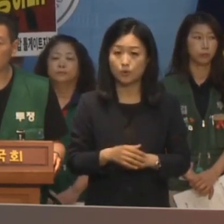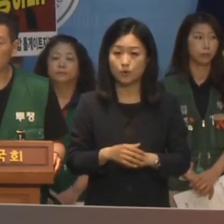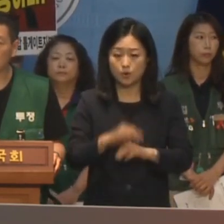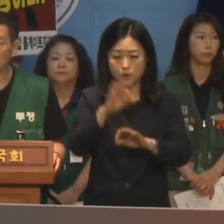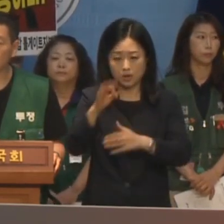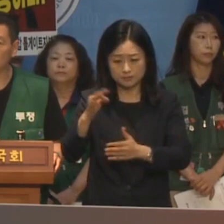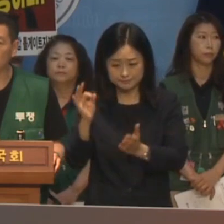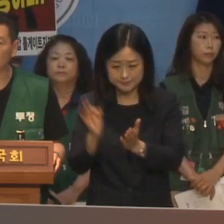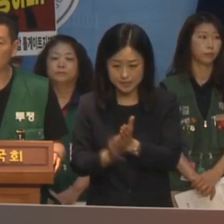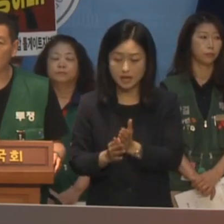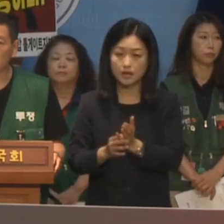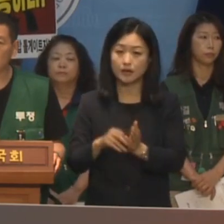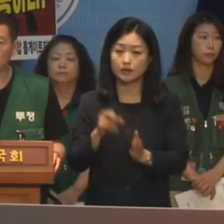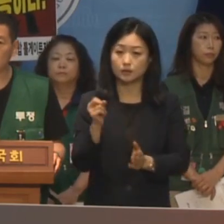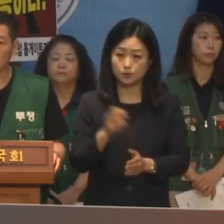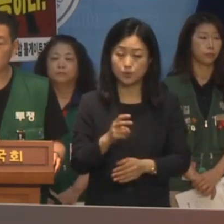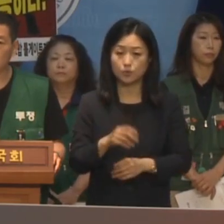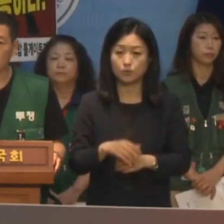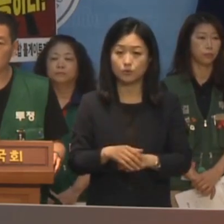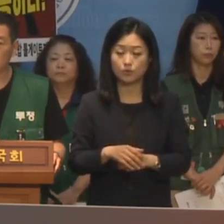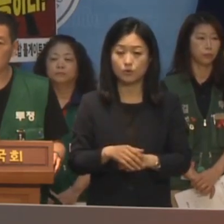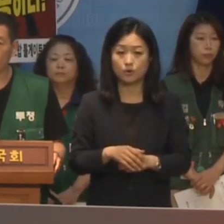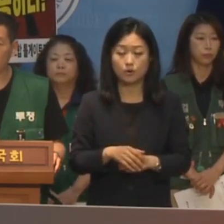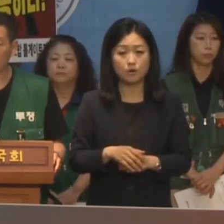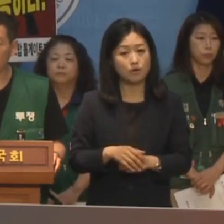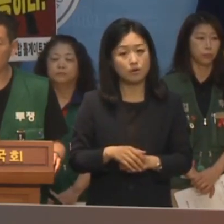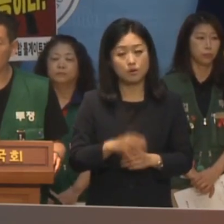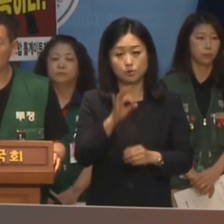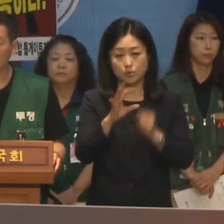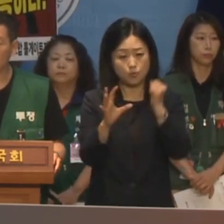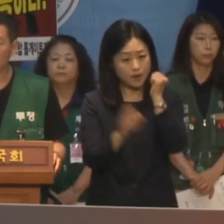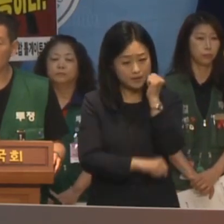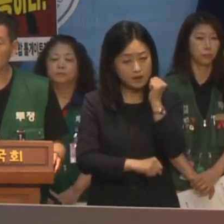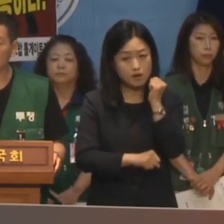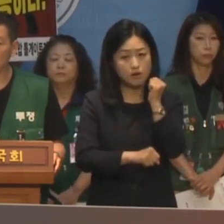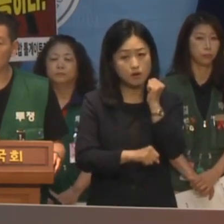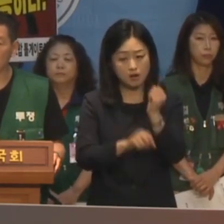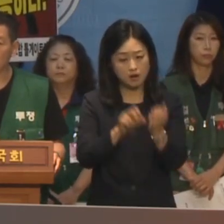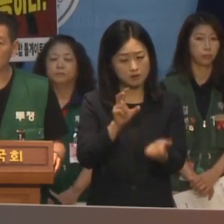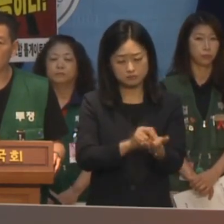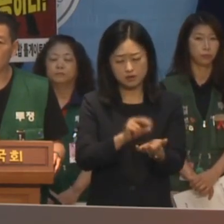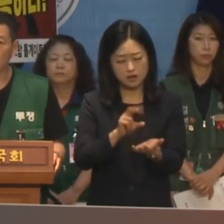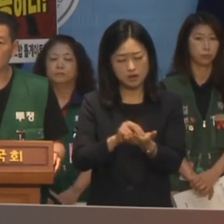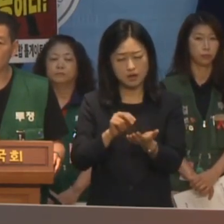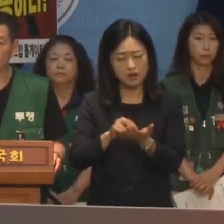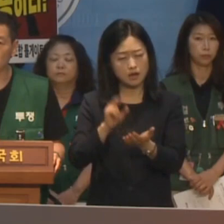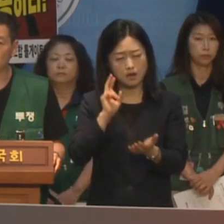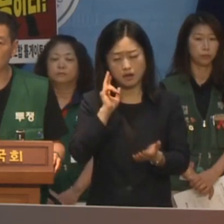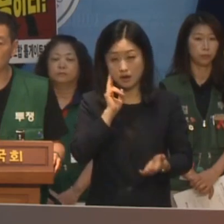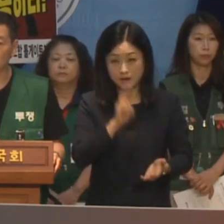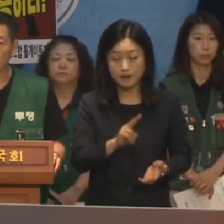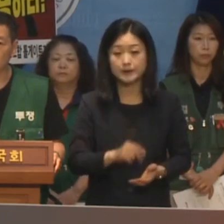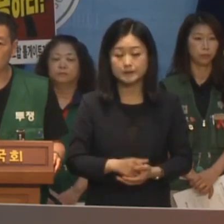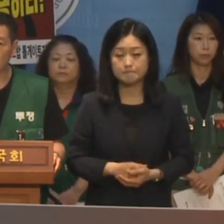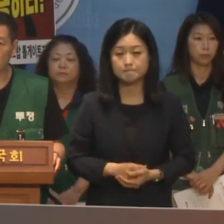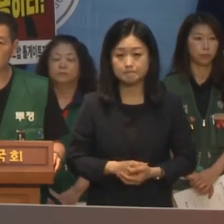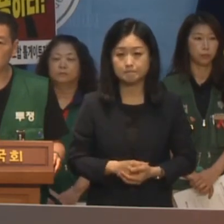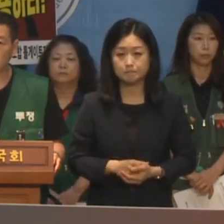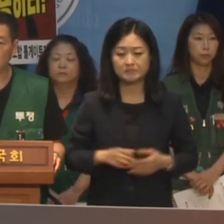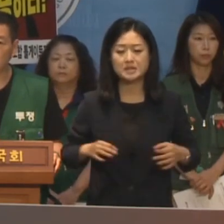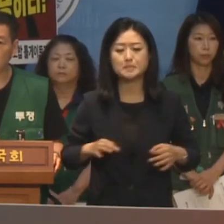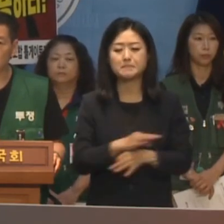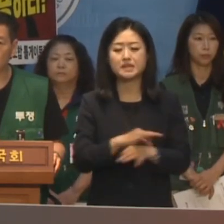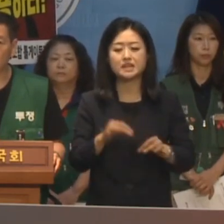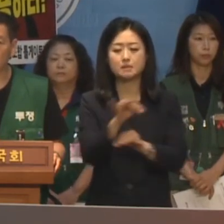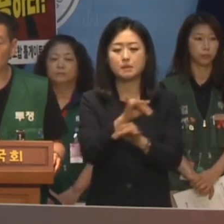노사관계 근간이라 할 수 있는 인건비 횡령 이런 등등의 문제들이 적나라하게 드러나고 있습니다.